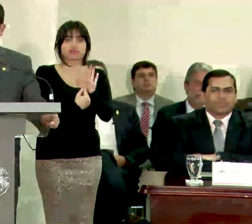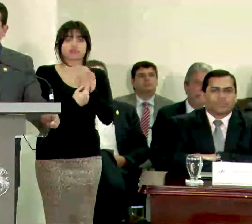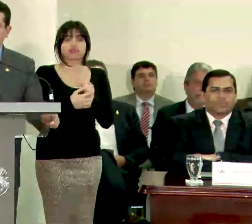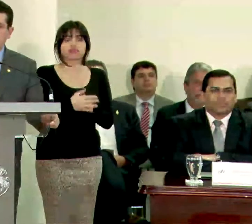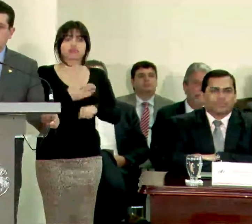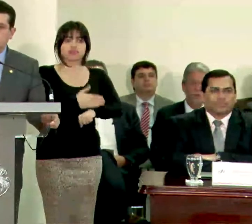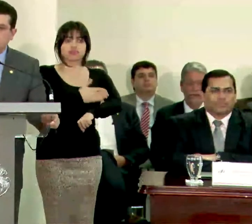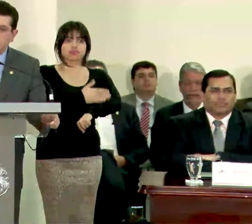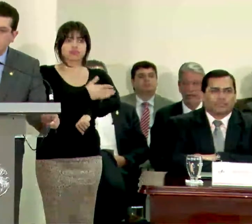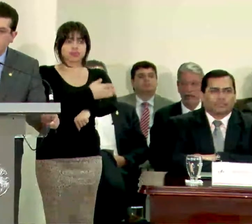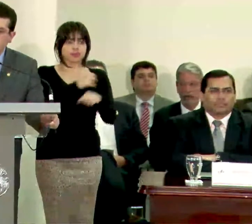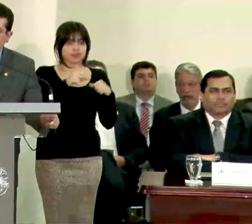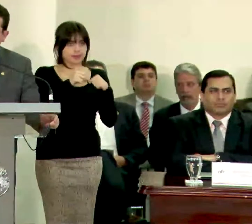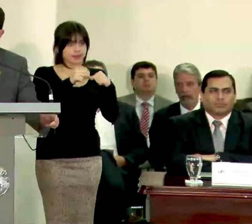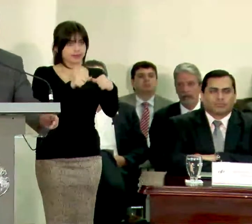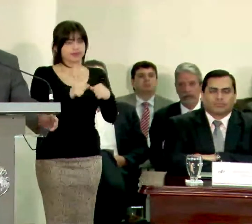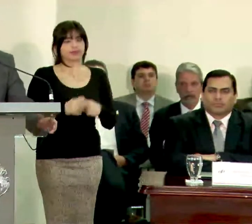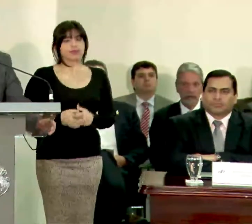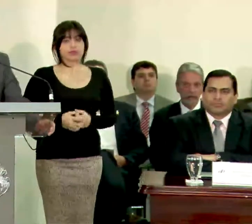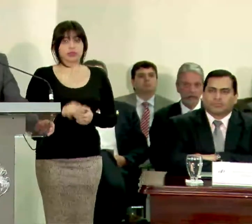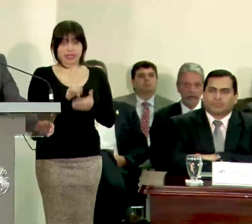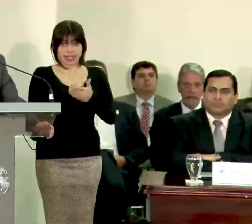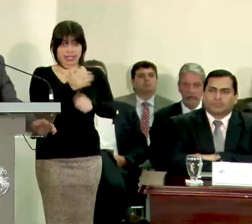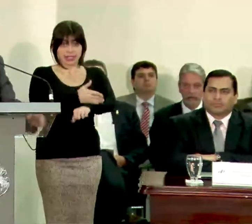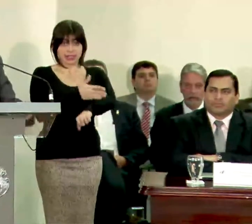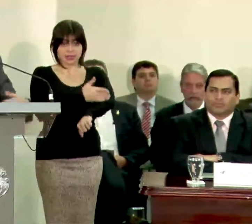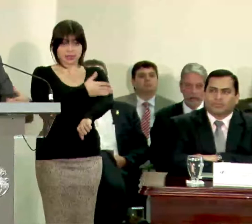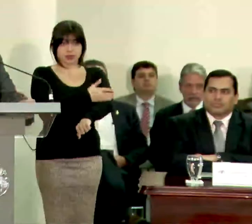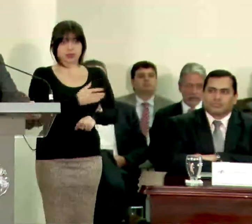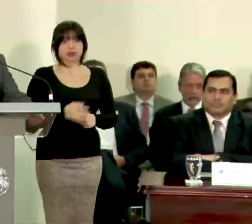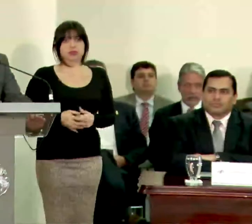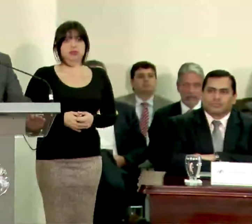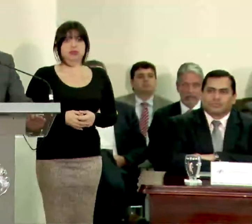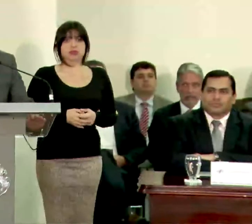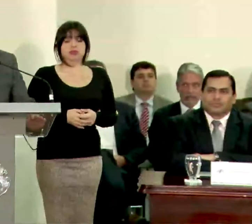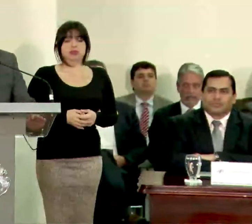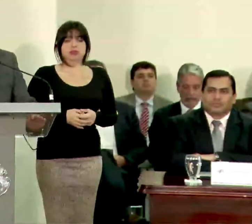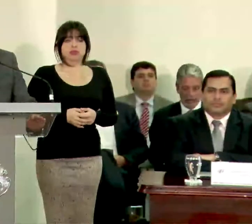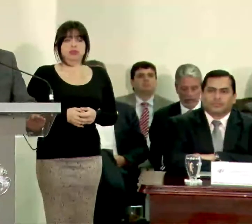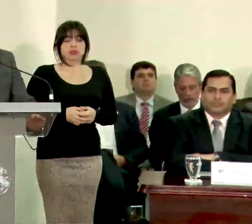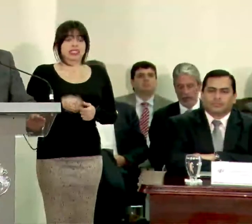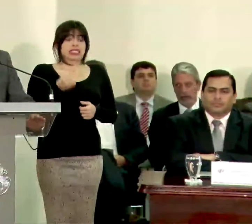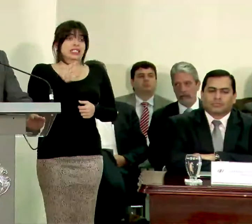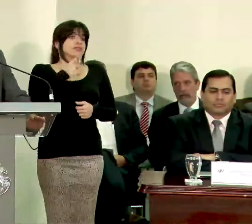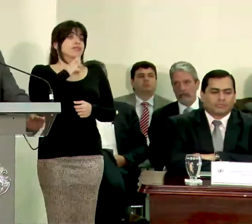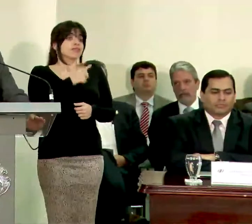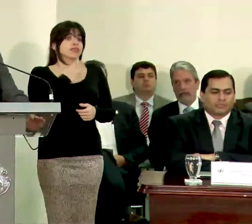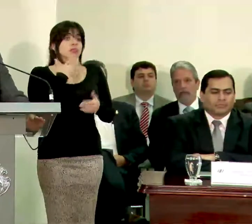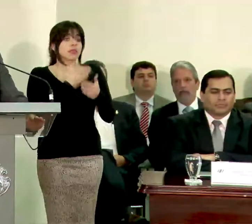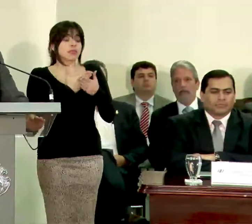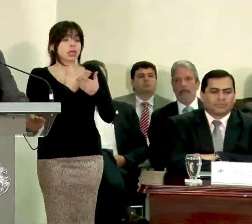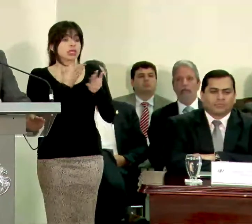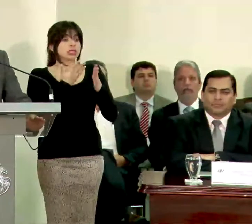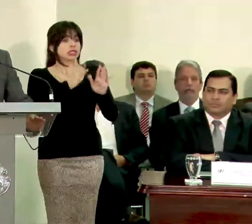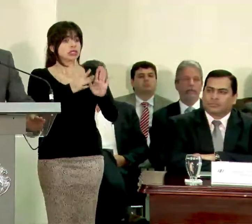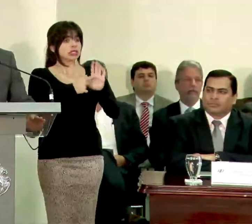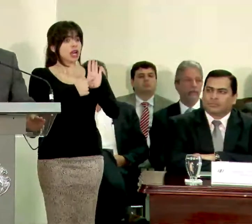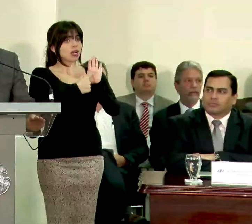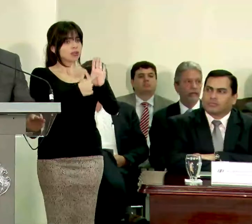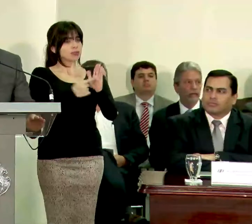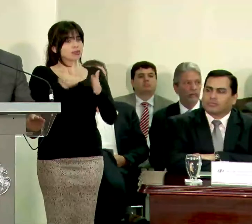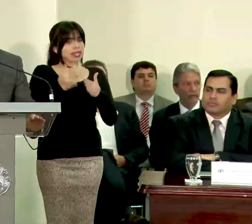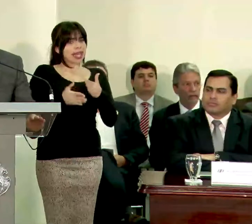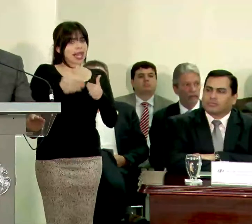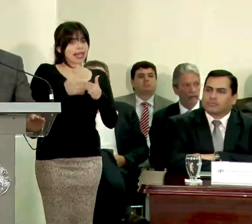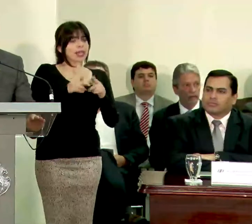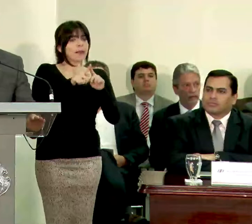una recuperación sostenida. Esta recuperación, si bien se manifestaba lenta,